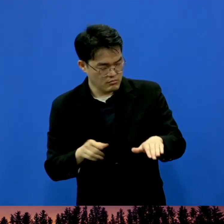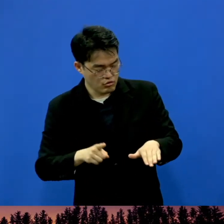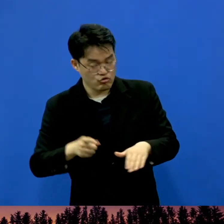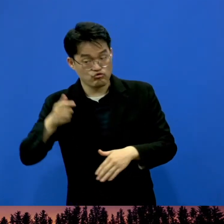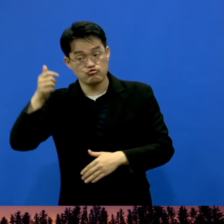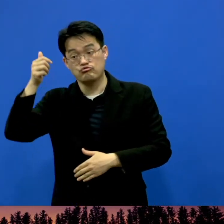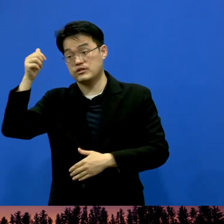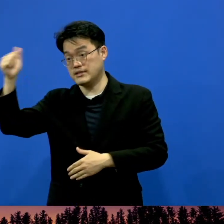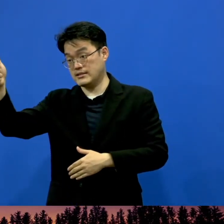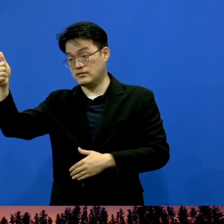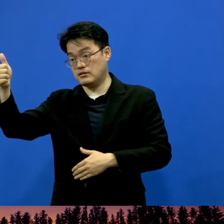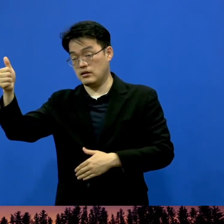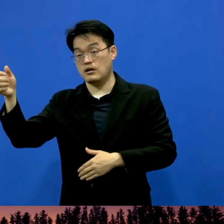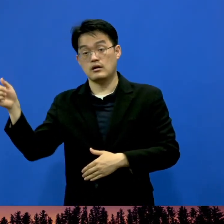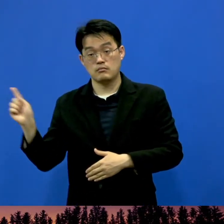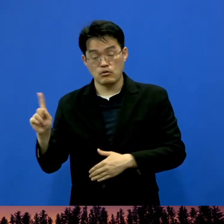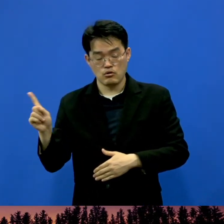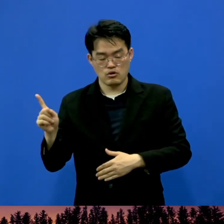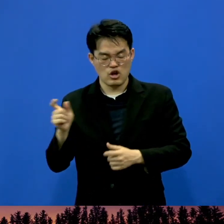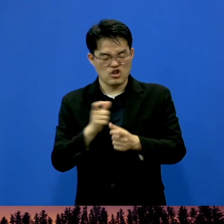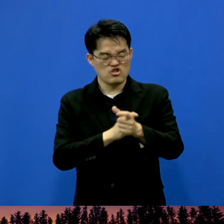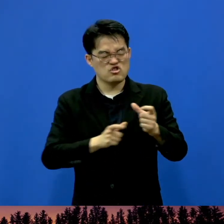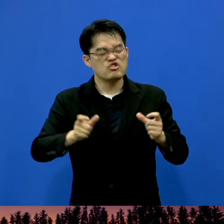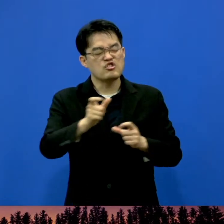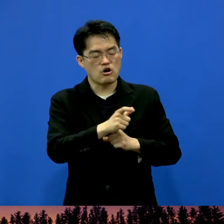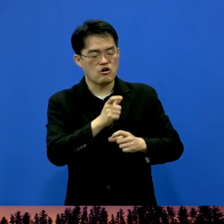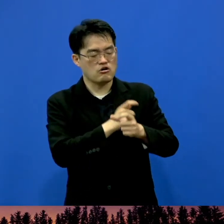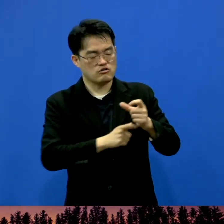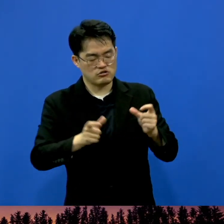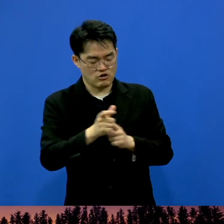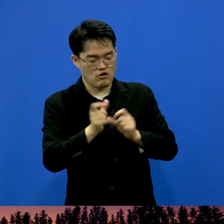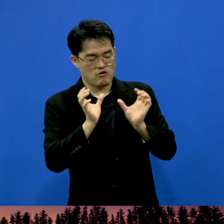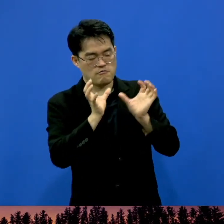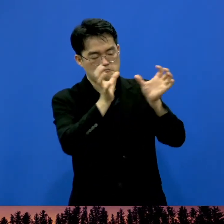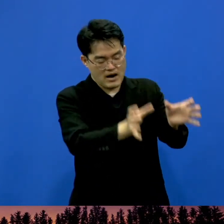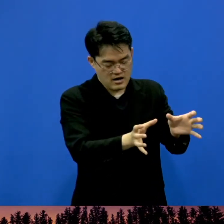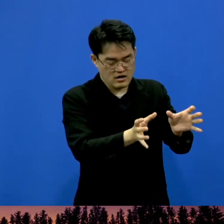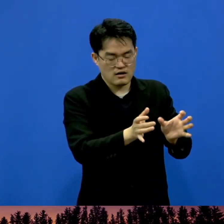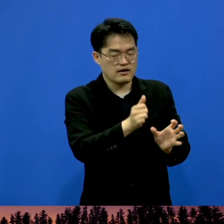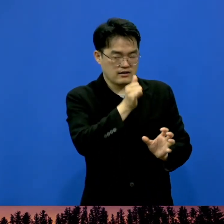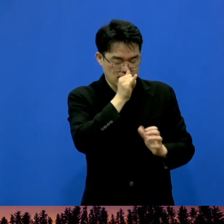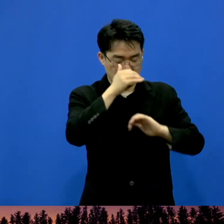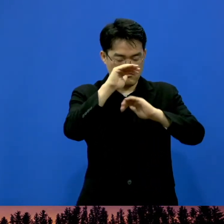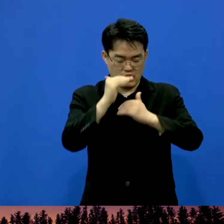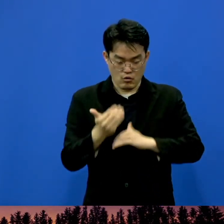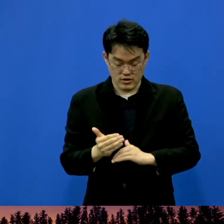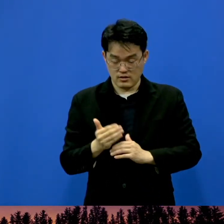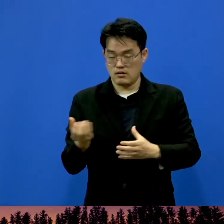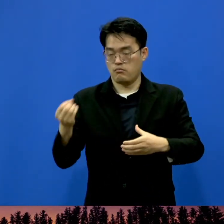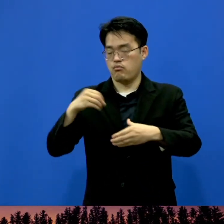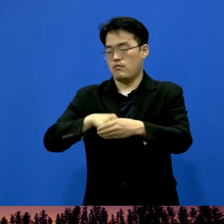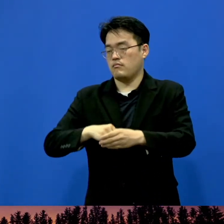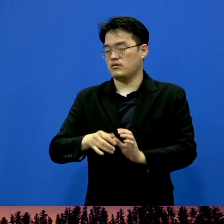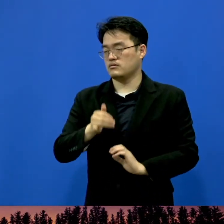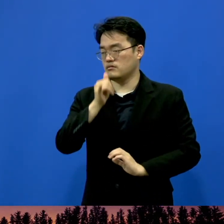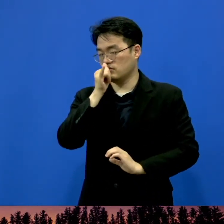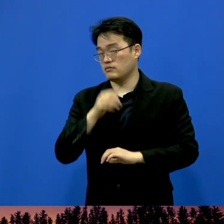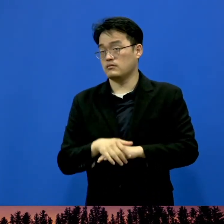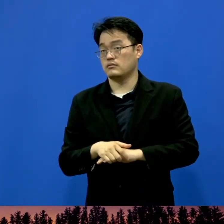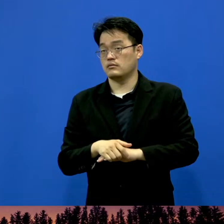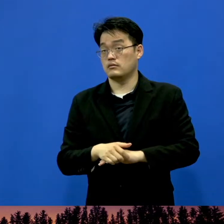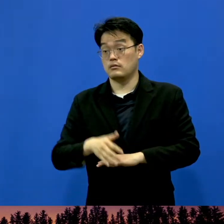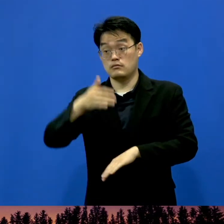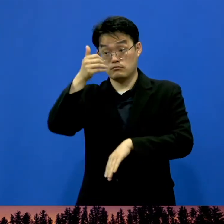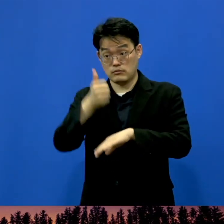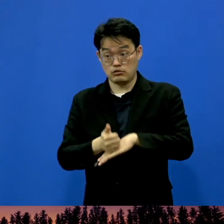주인은 얼마든지 더 맡길 수도 있다. 이게 이제 포함되어 있는 것입니다. 나중에 보면 5달란트 남긴 사람 또